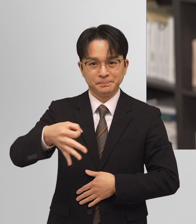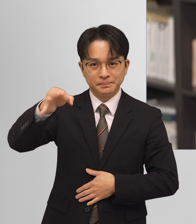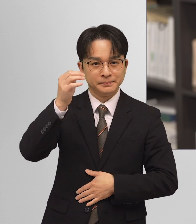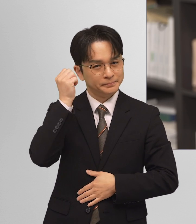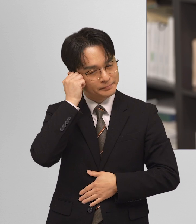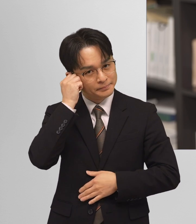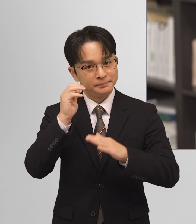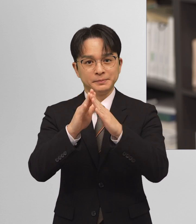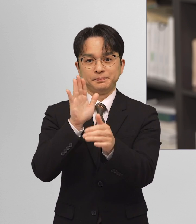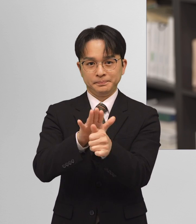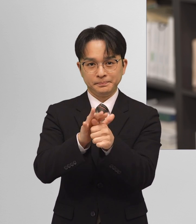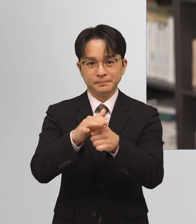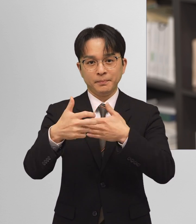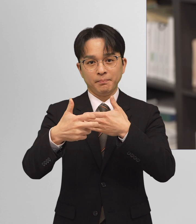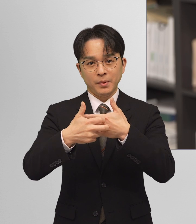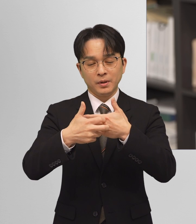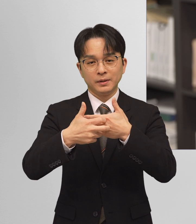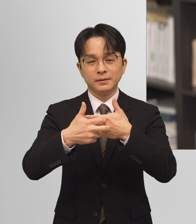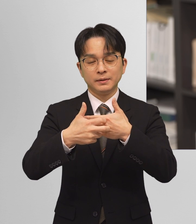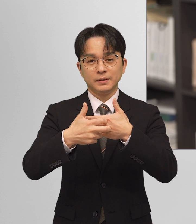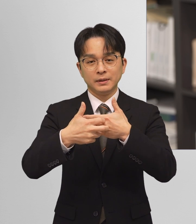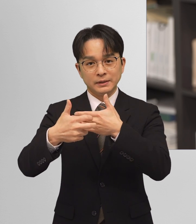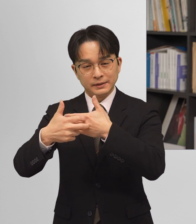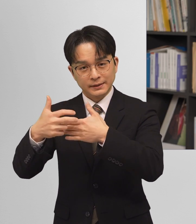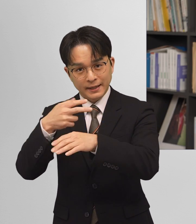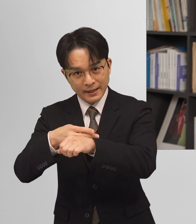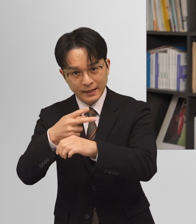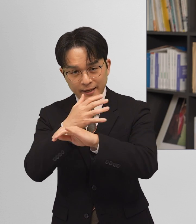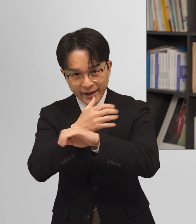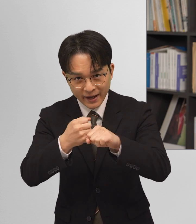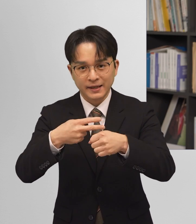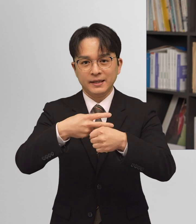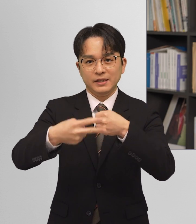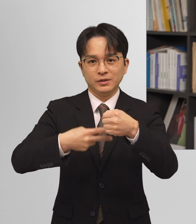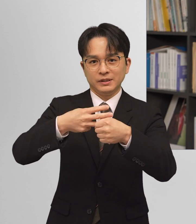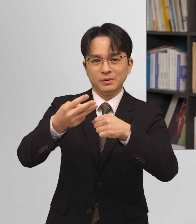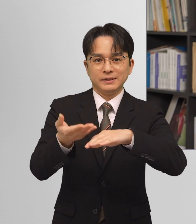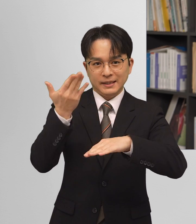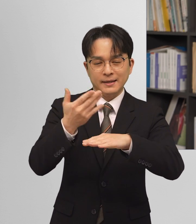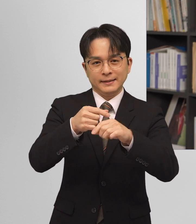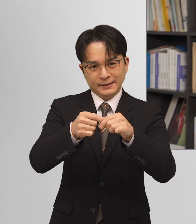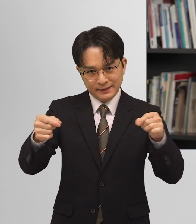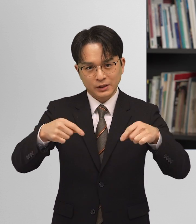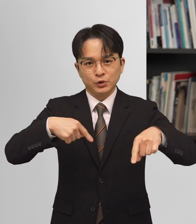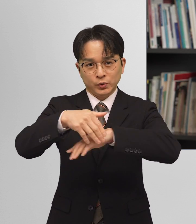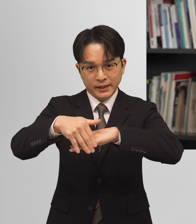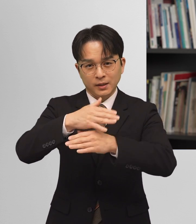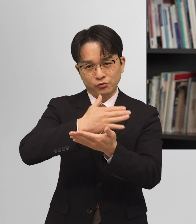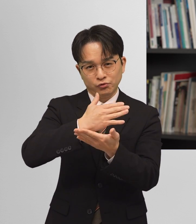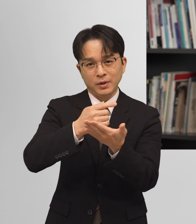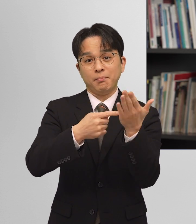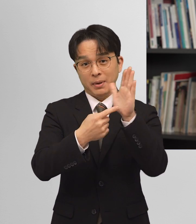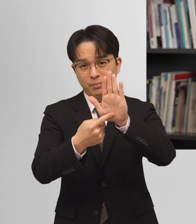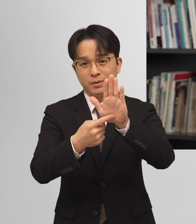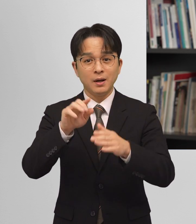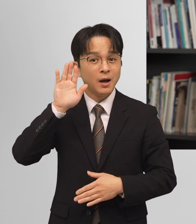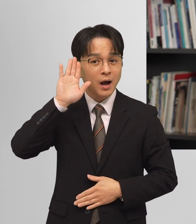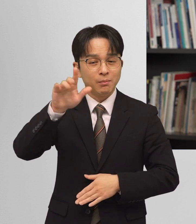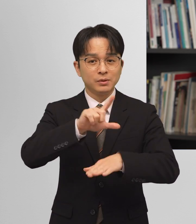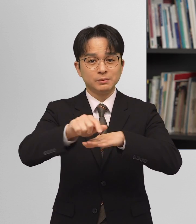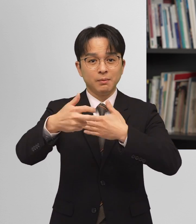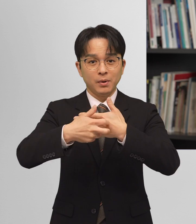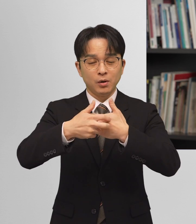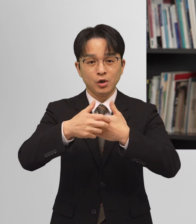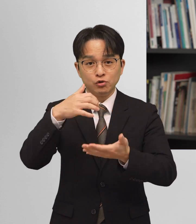보수와 거주 지원 등과 연계해서 장기 근속 계약을 맺는 지역 필수 의사제를 도입하겠다고 하니 지방의 의료 서비스 질을 높이는